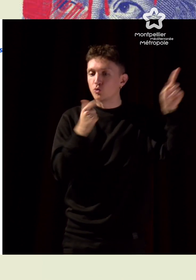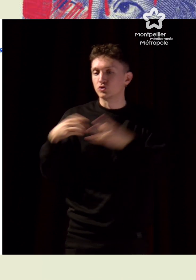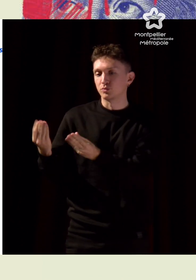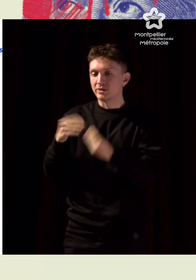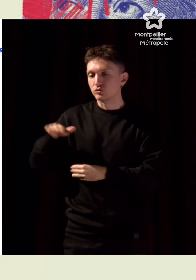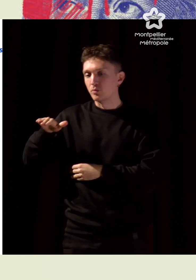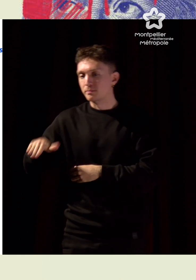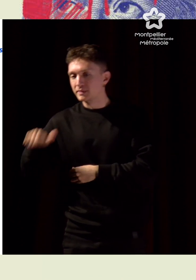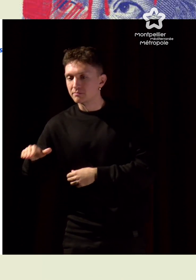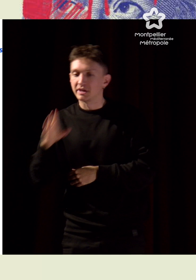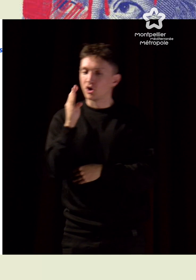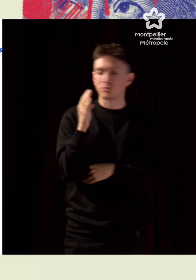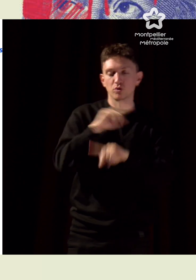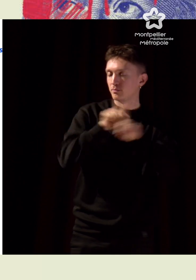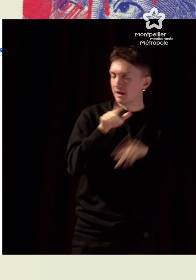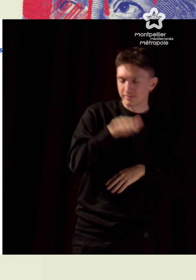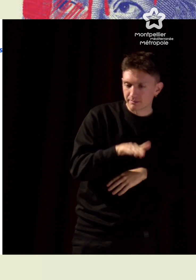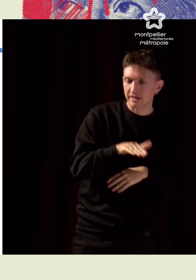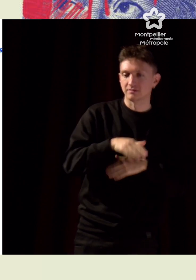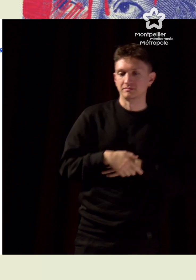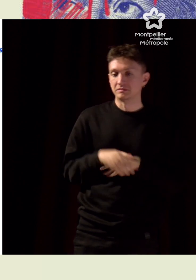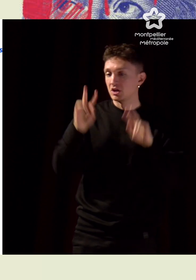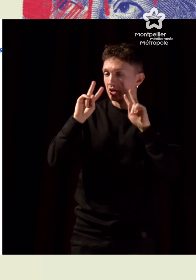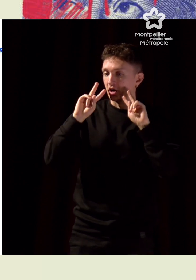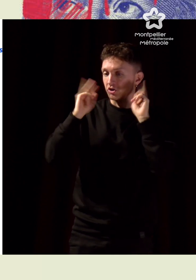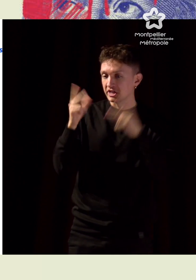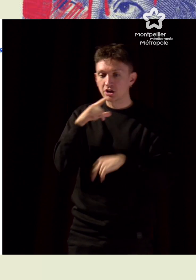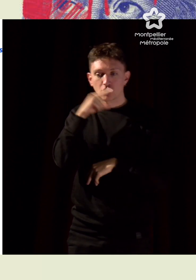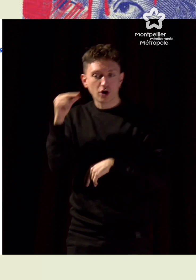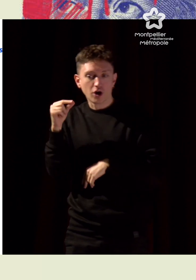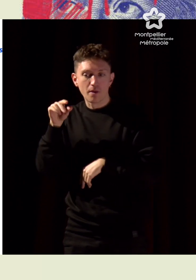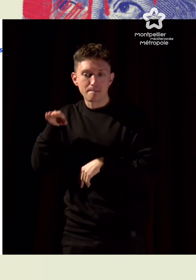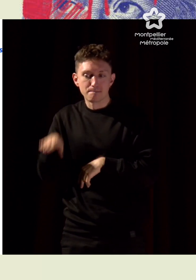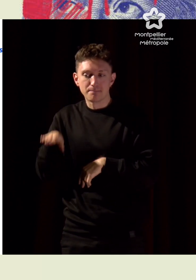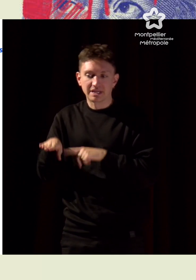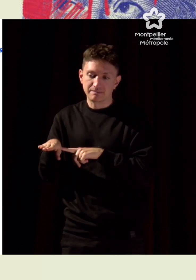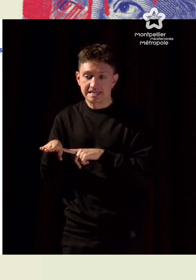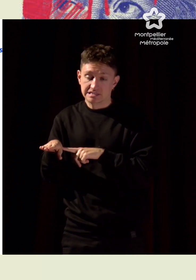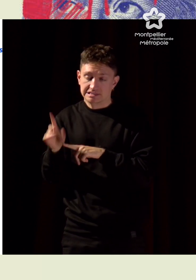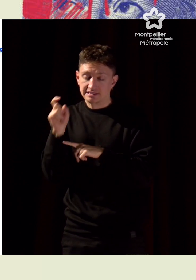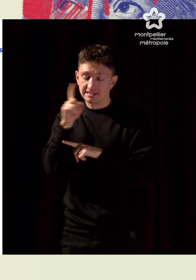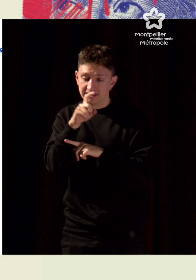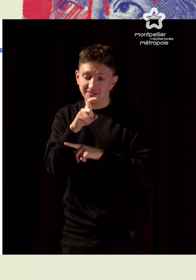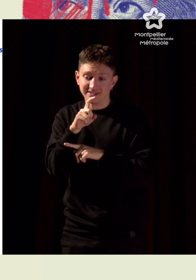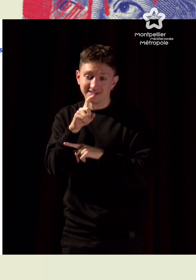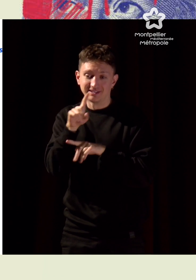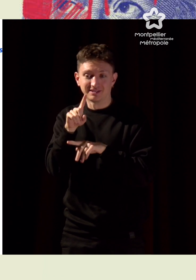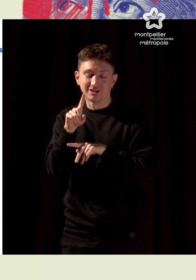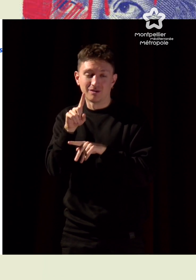des non-pygmées. En général, un homme pygmée a beaucoup de mal à épouser une